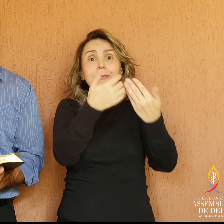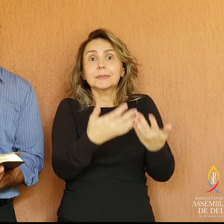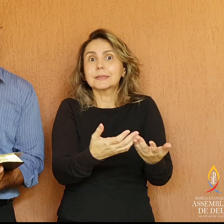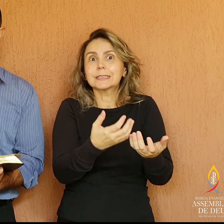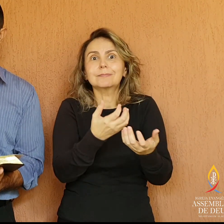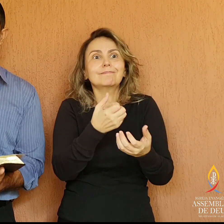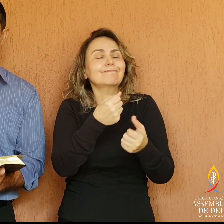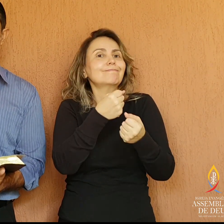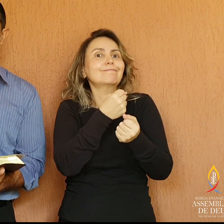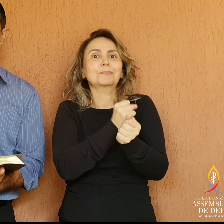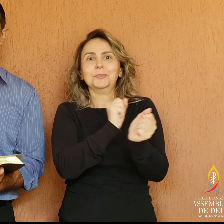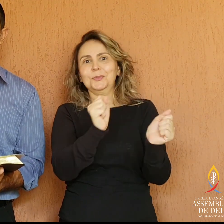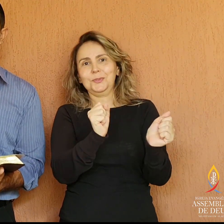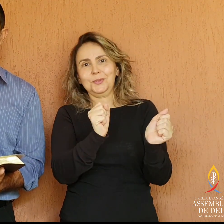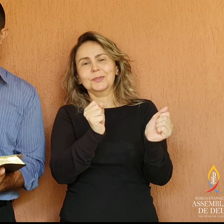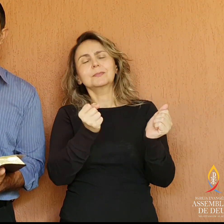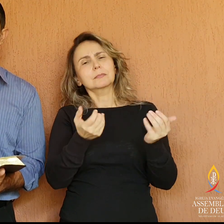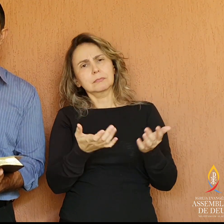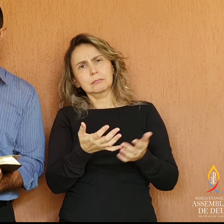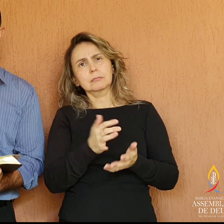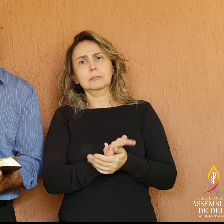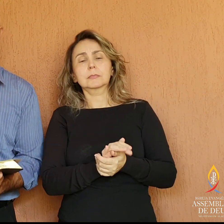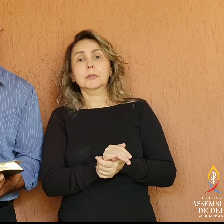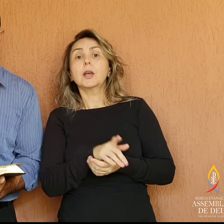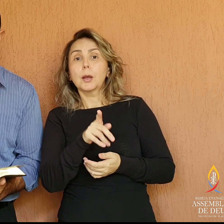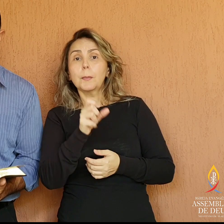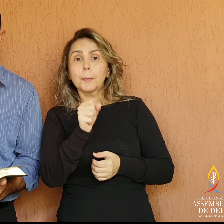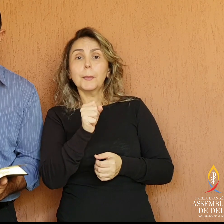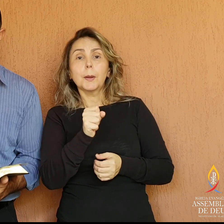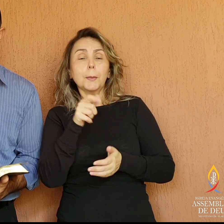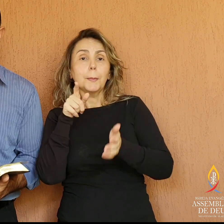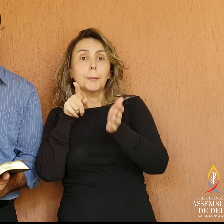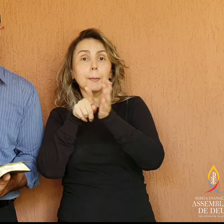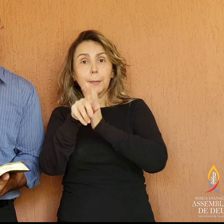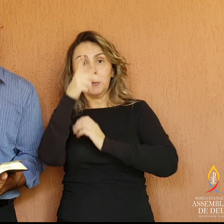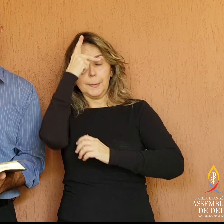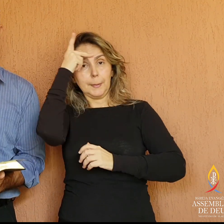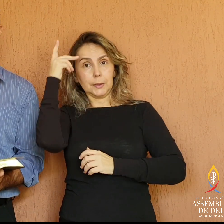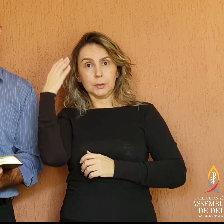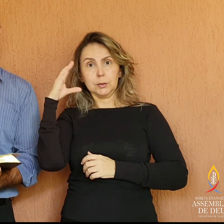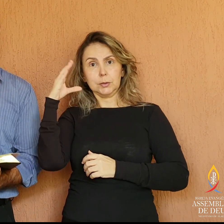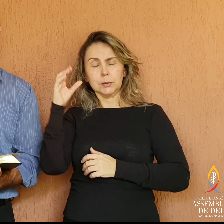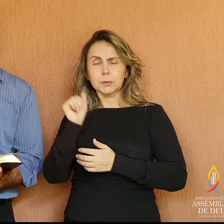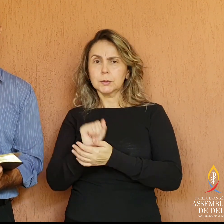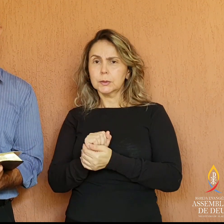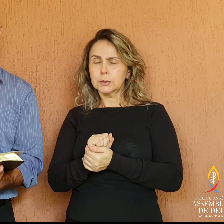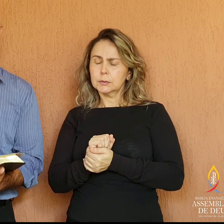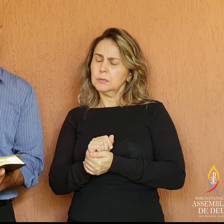fé. Por exemplo, você pode perguntar a um cientista se ele pode